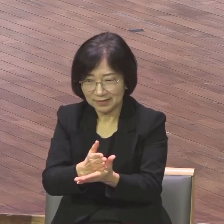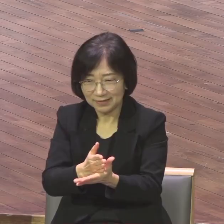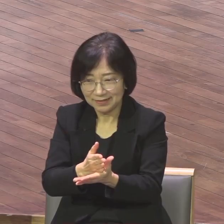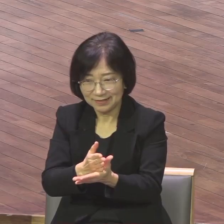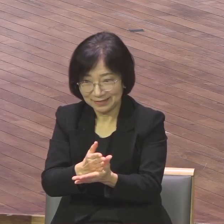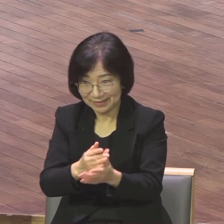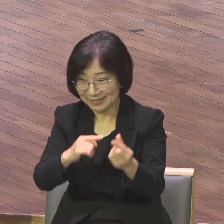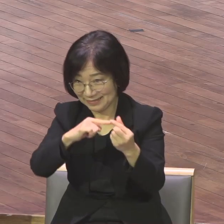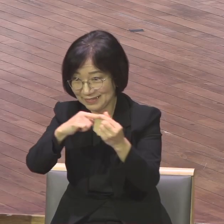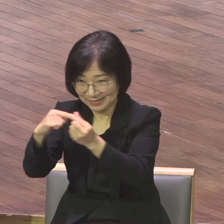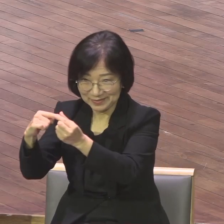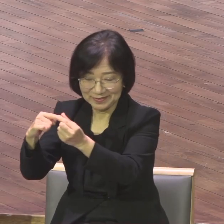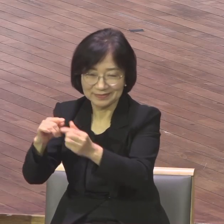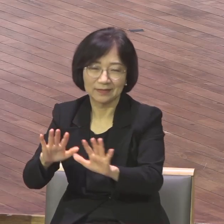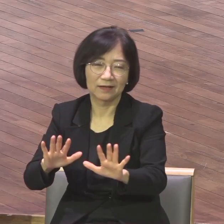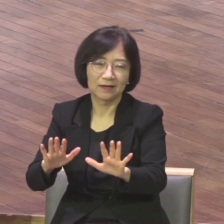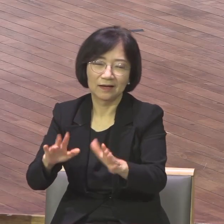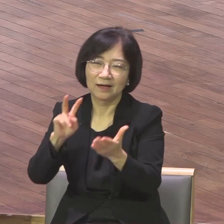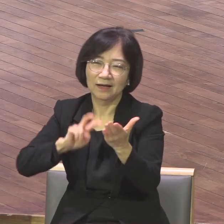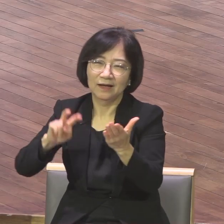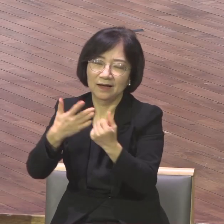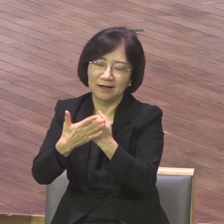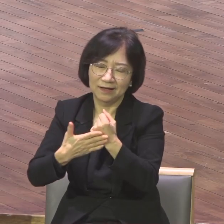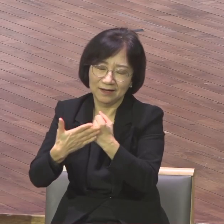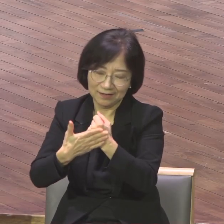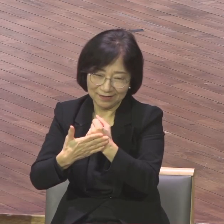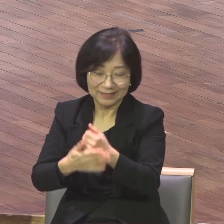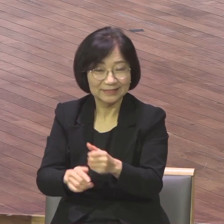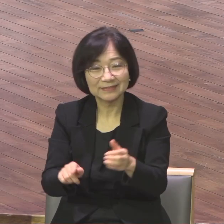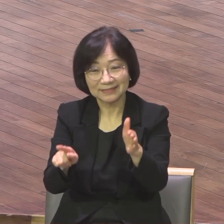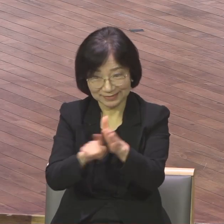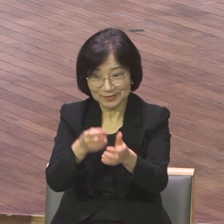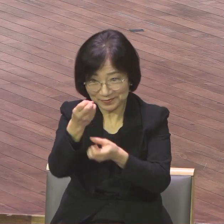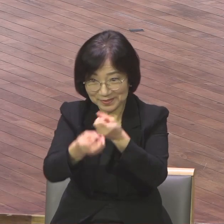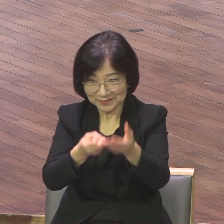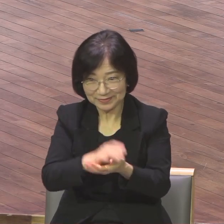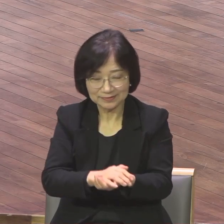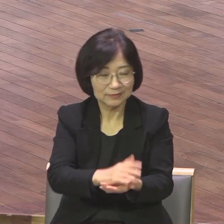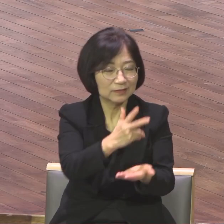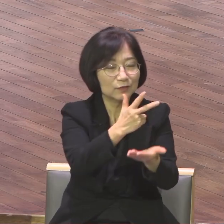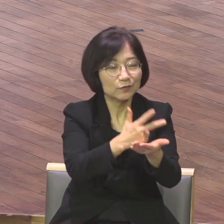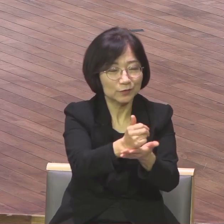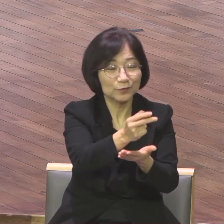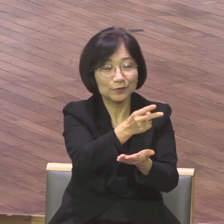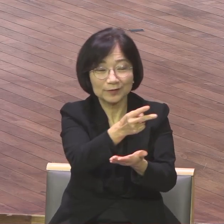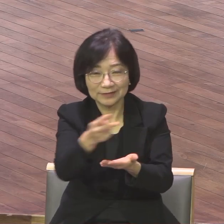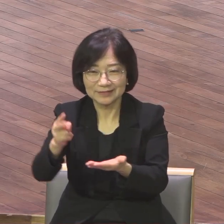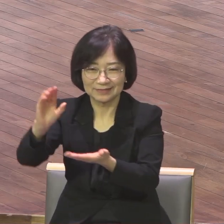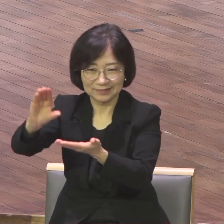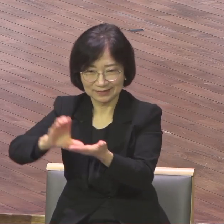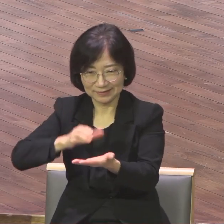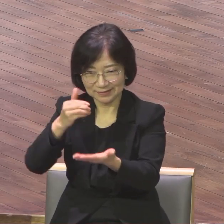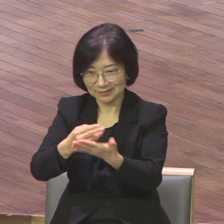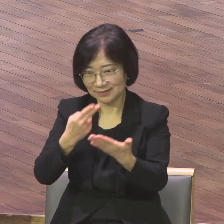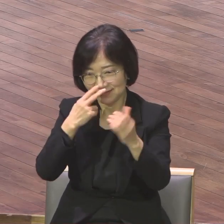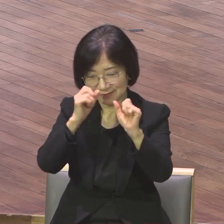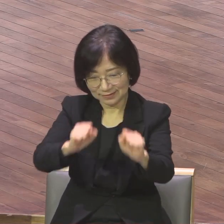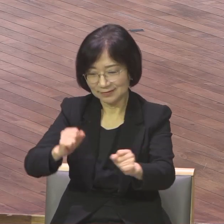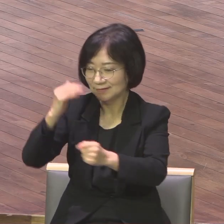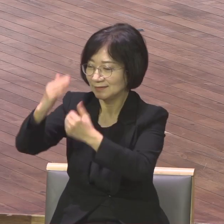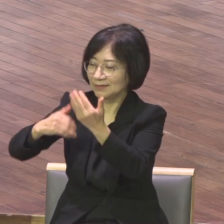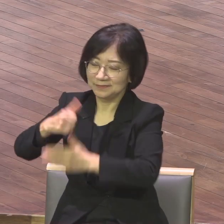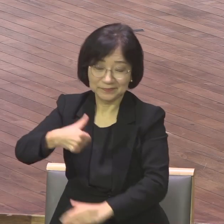말라. 은혜로운 창이었습니다. 신앙 고백합니다. 주는 그리스도시요 살아계신